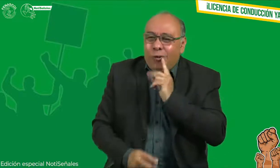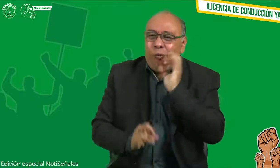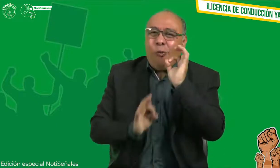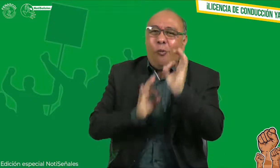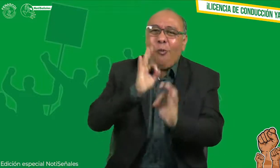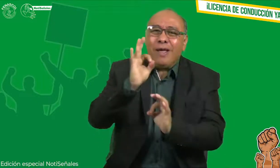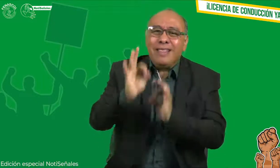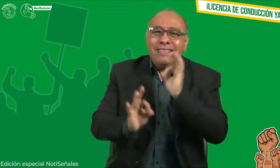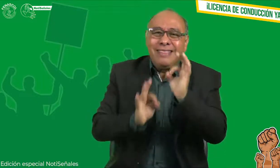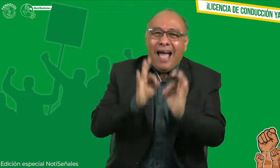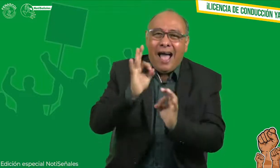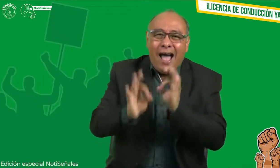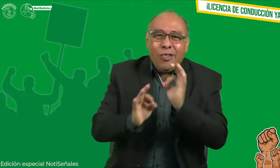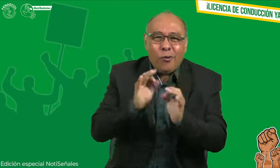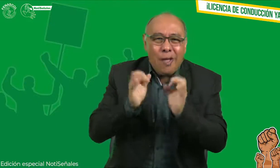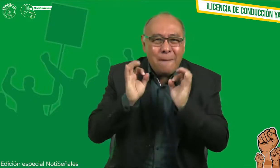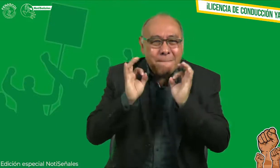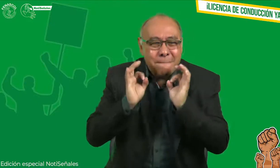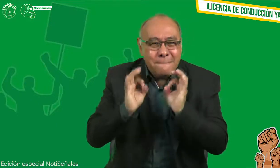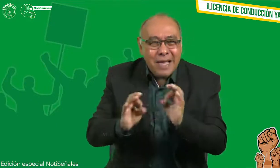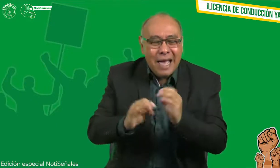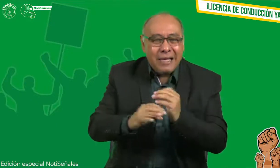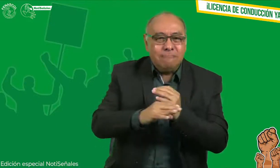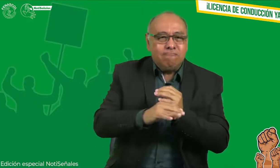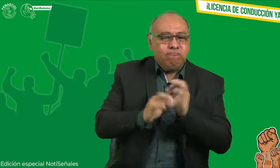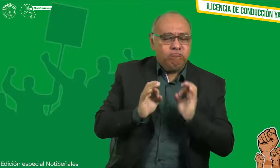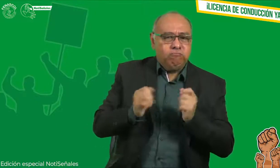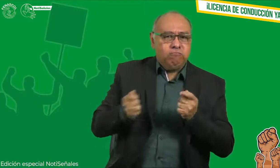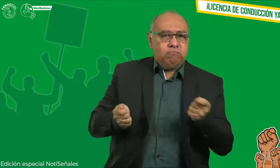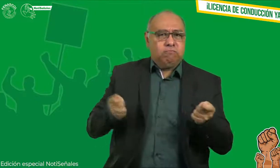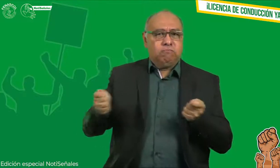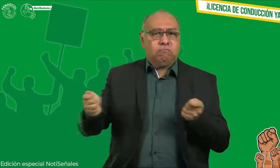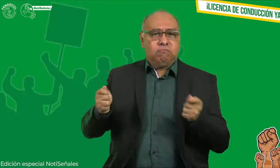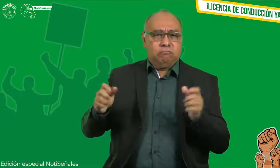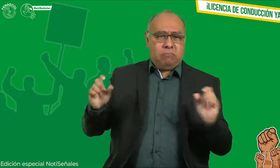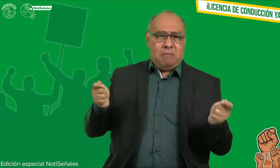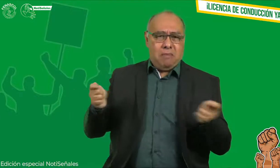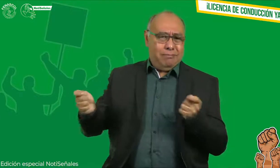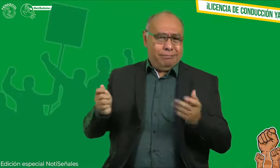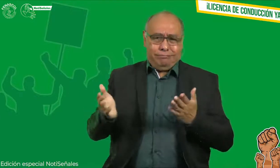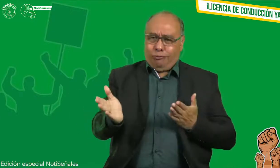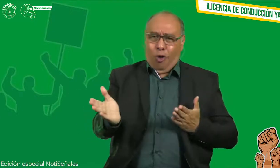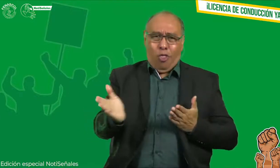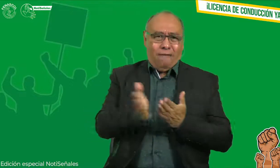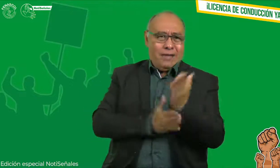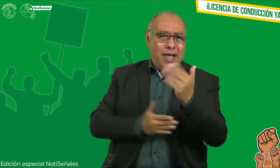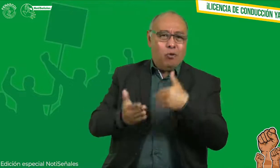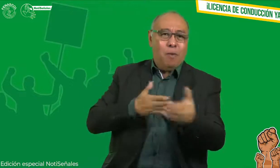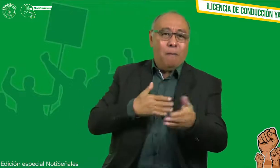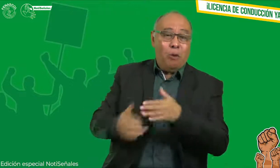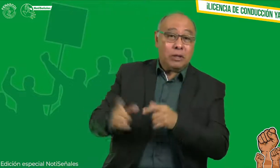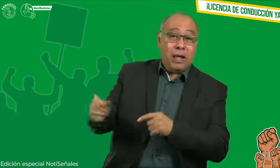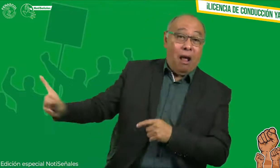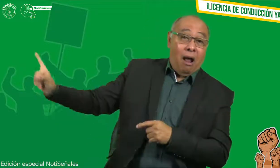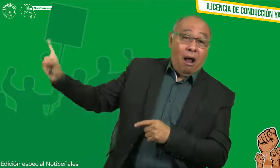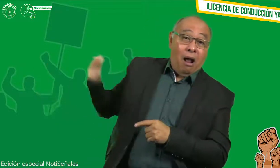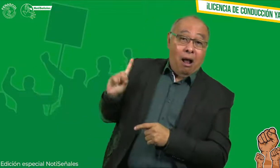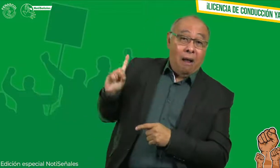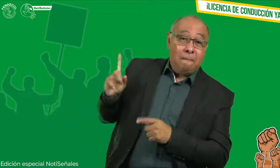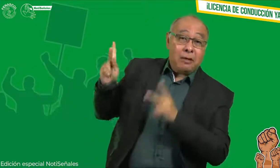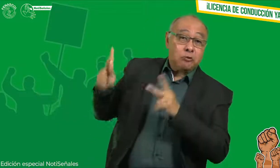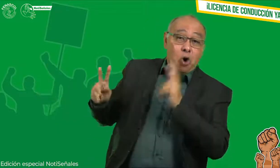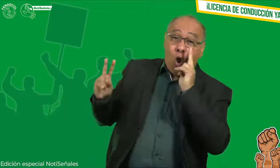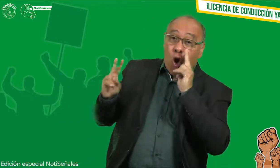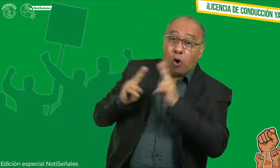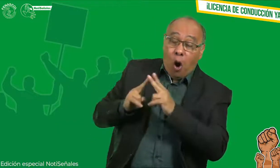otra persona? Y es que la persona sorda va a tener el mismo comportamiento vial de tener cuidado si está